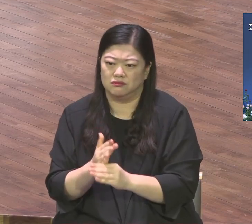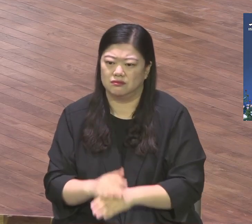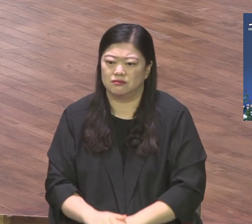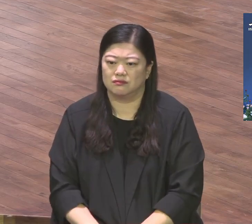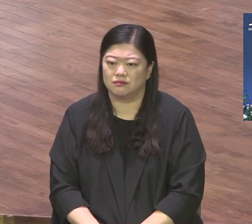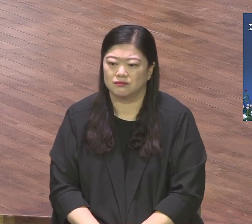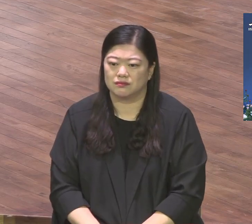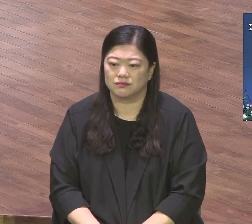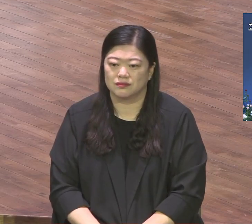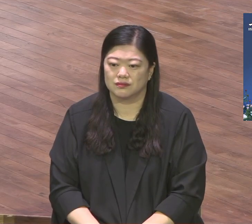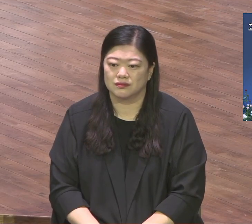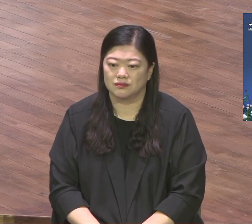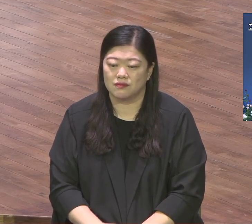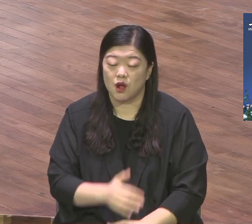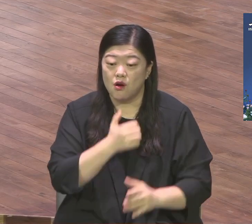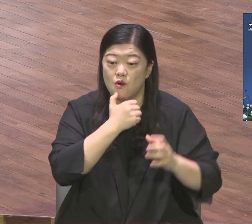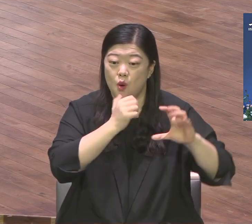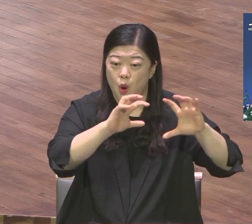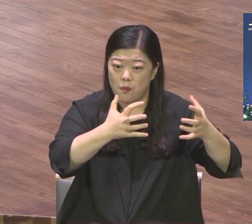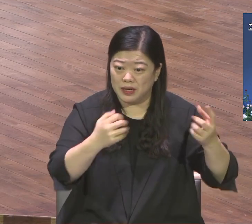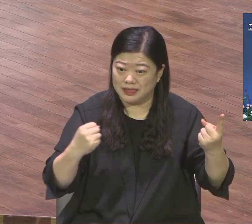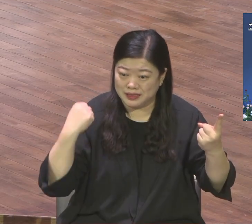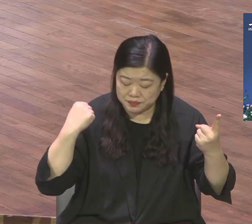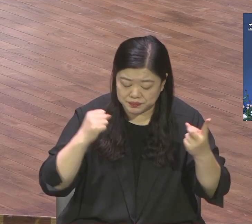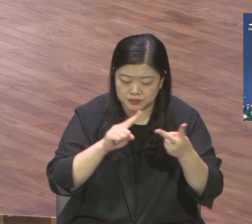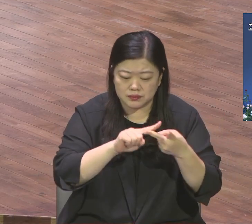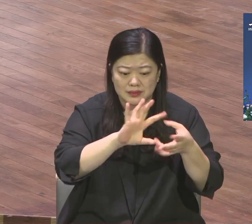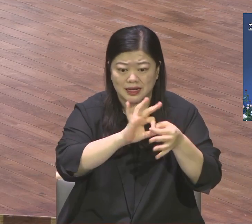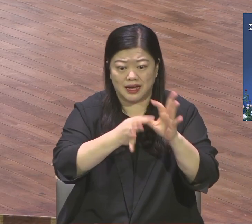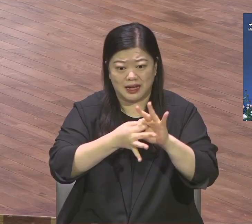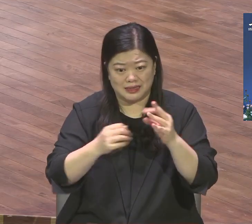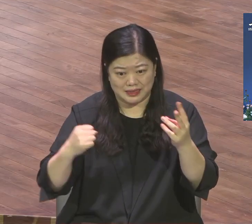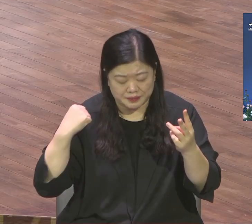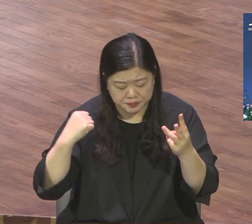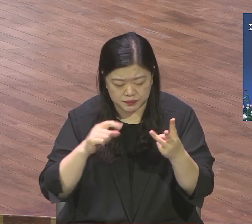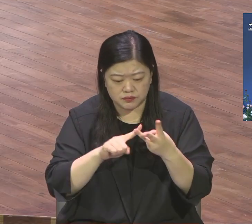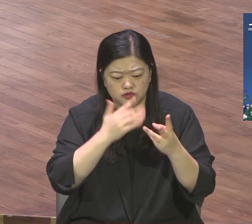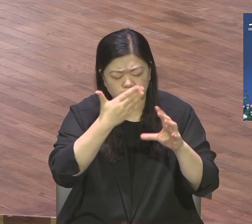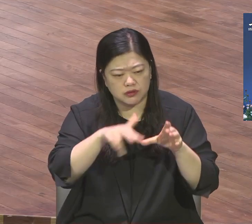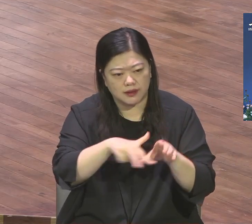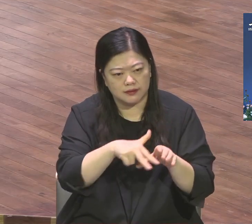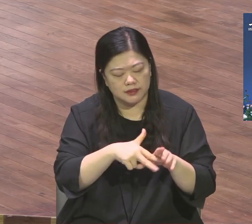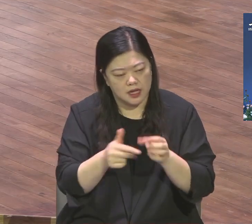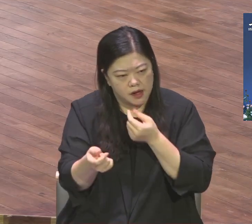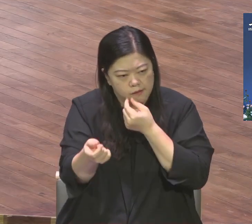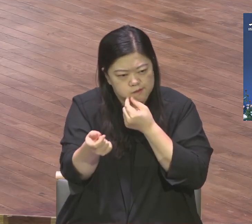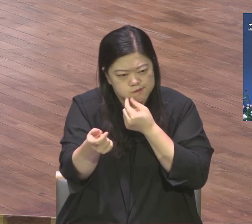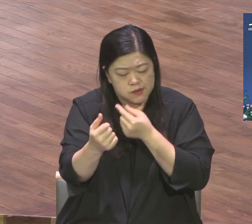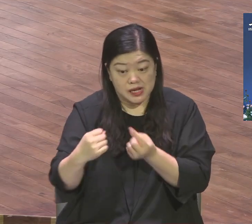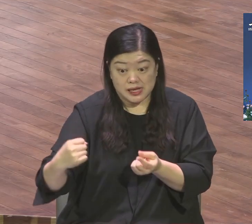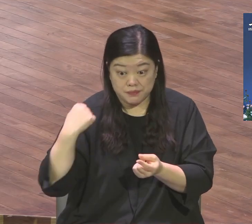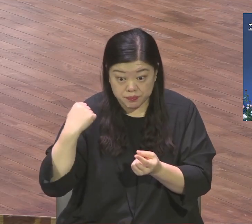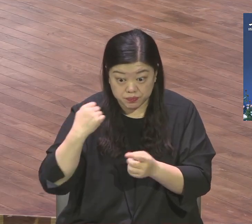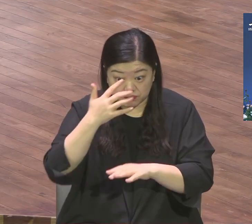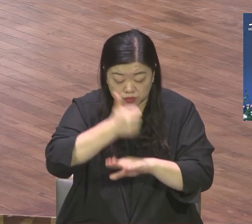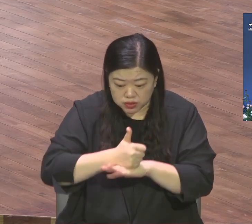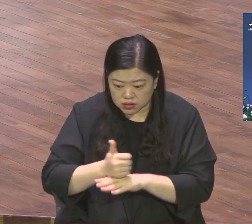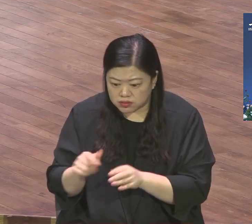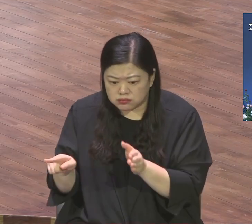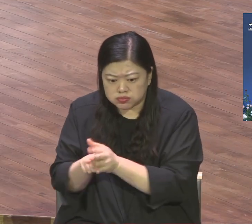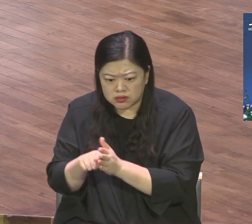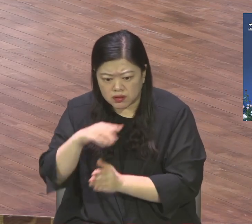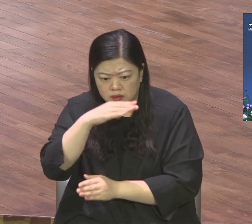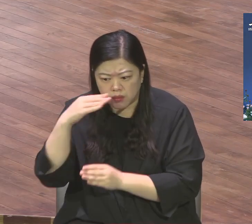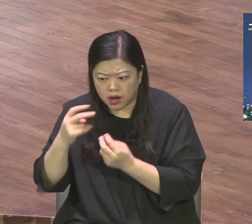있었어요. 워낙 세상이 강하니까 이길 수가 없어. 그래서 이들이 참 복음의 진리 위에 굳건히